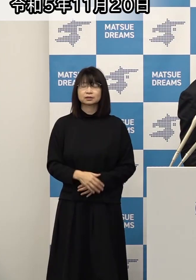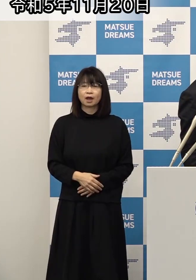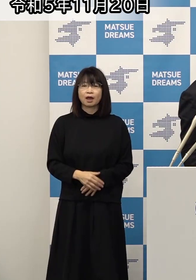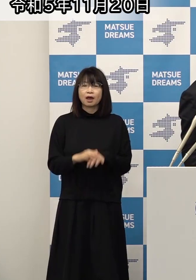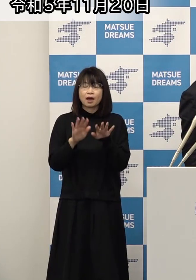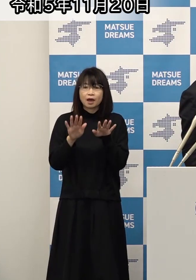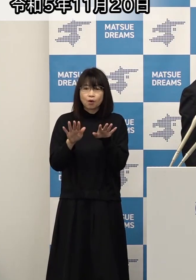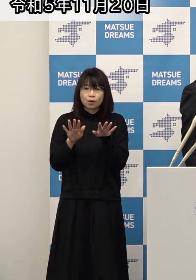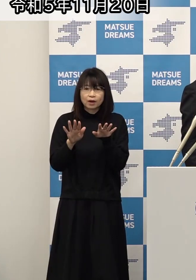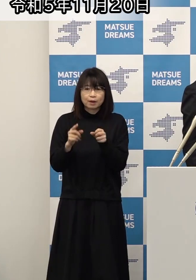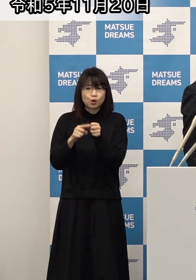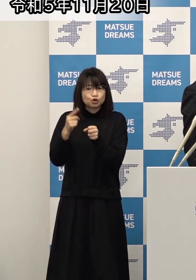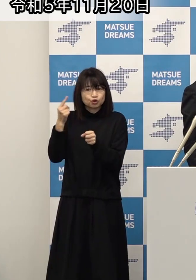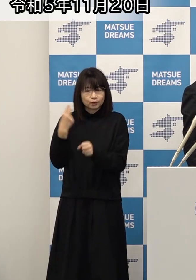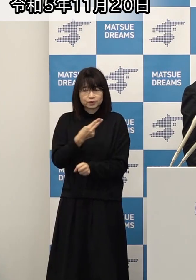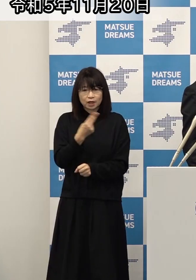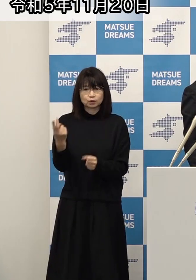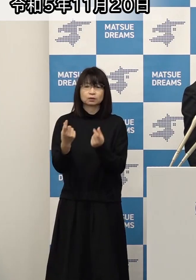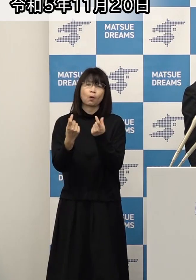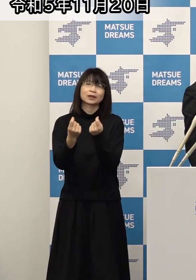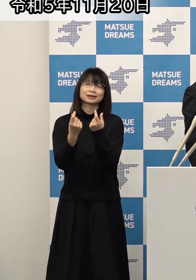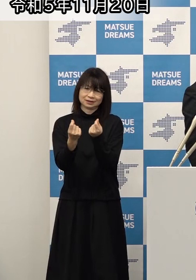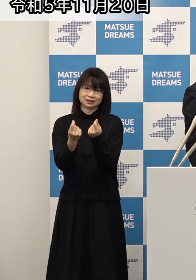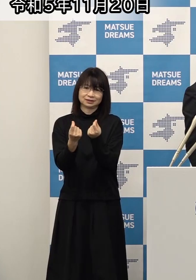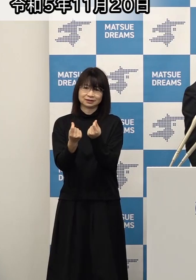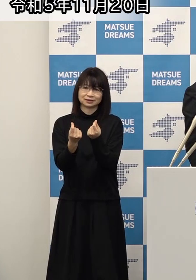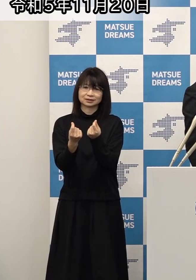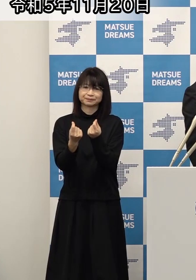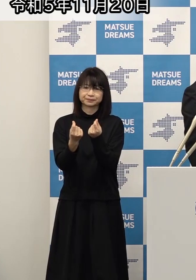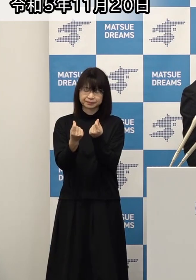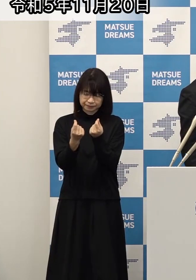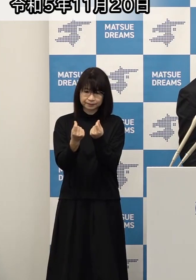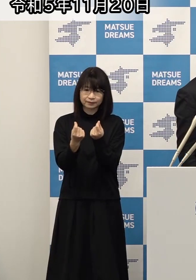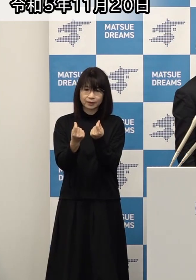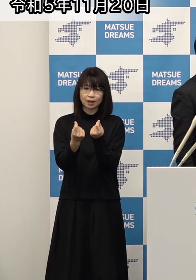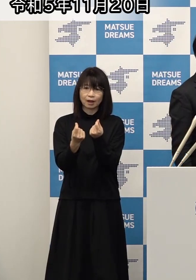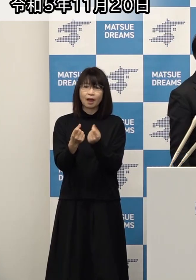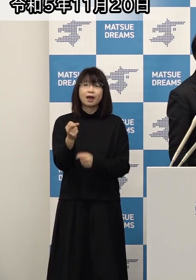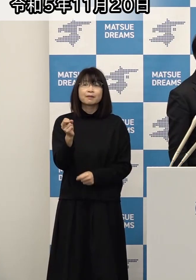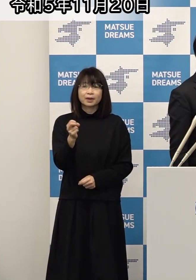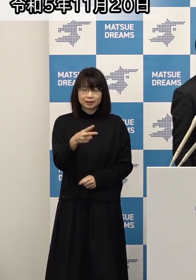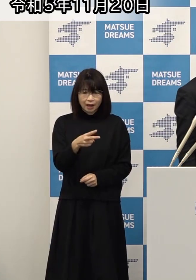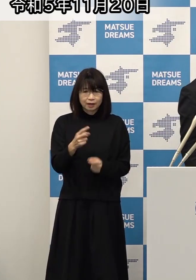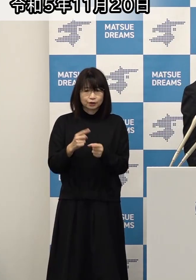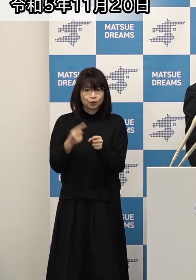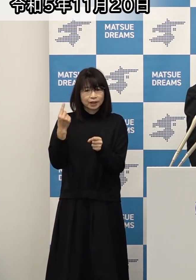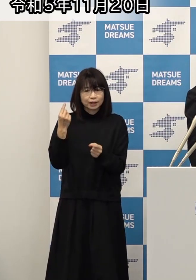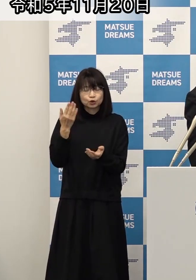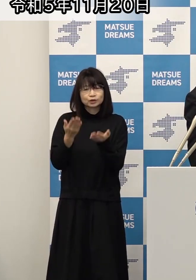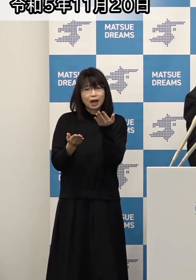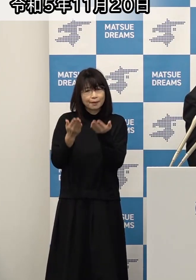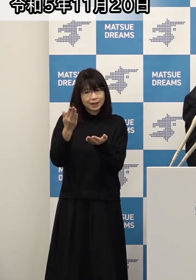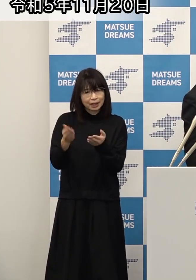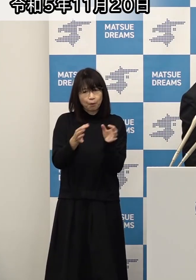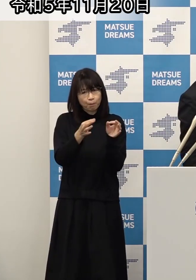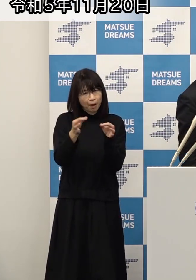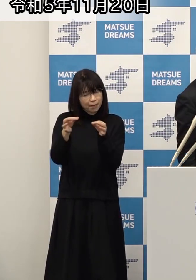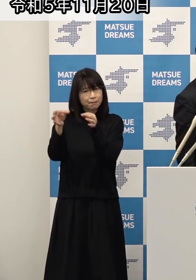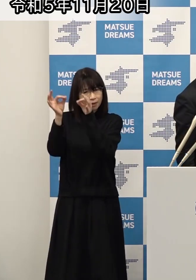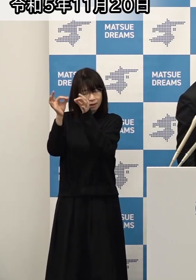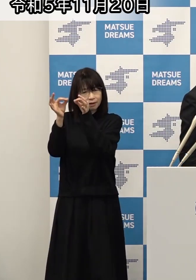様に前回の時点に比べても資材価格等が高騰しているということから